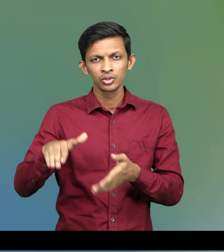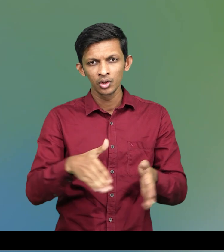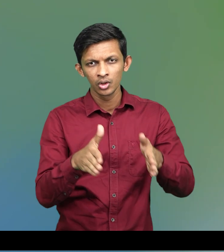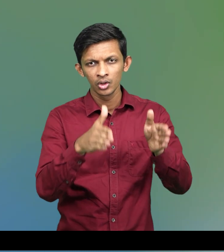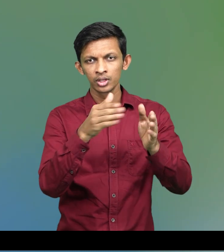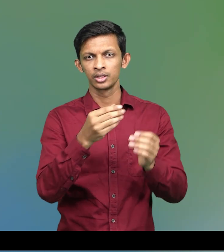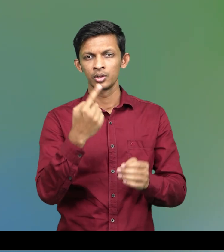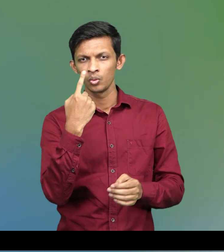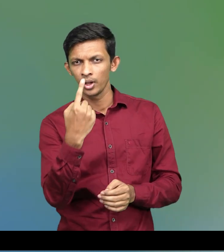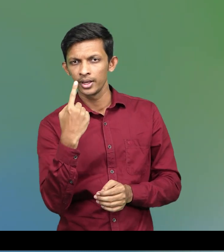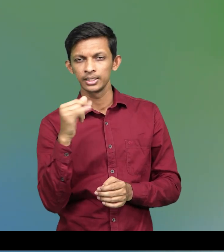వంటివి